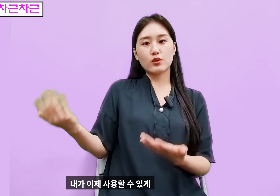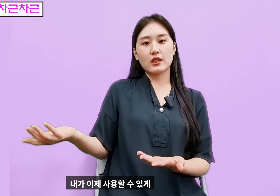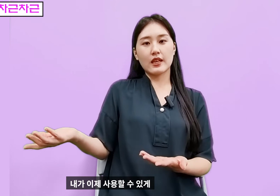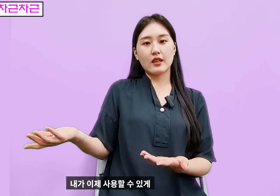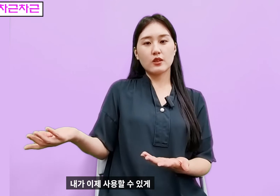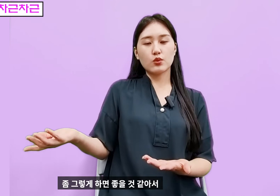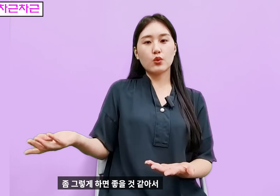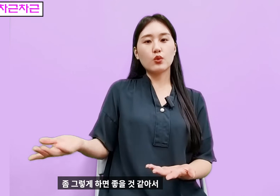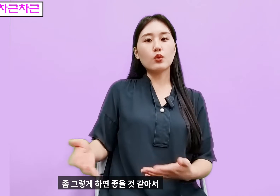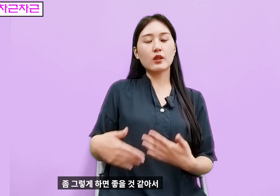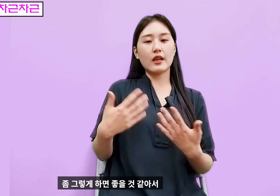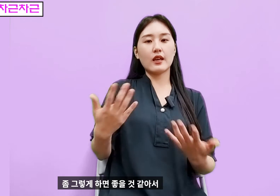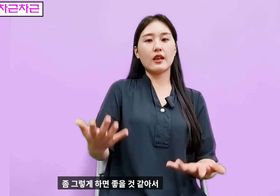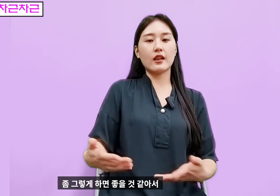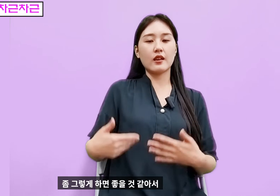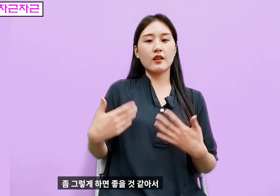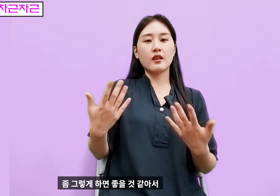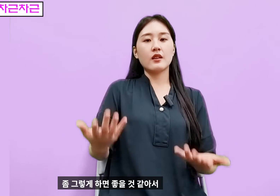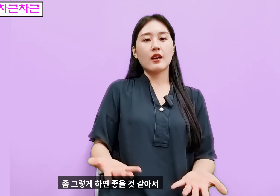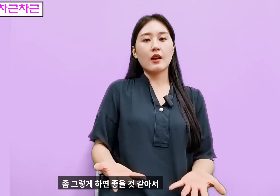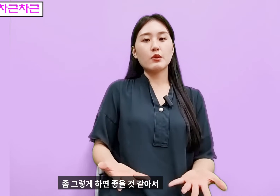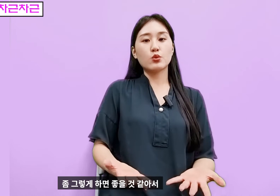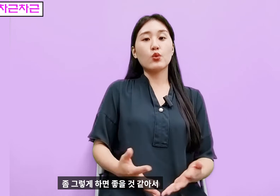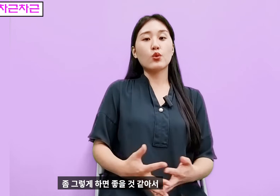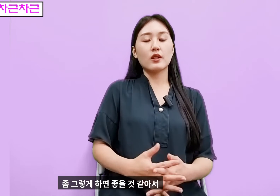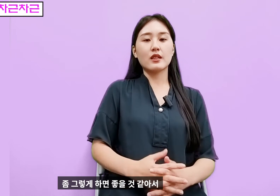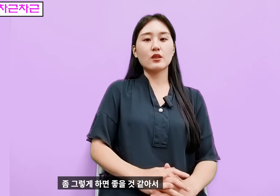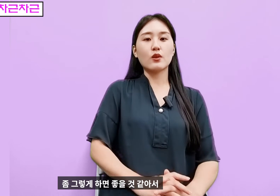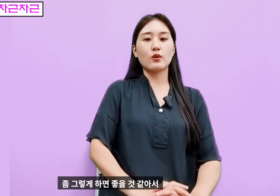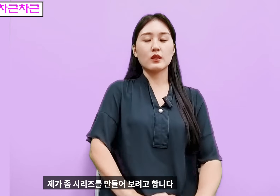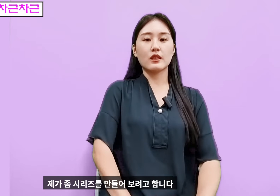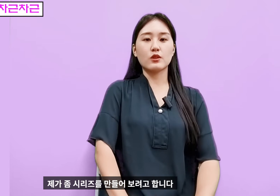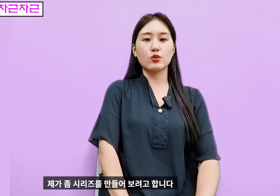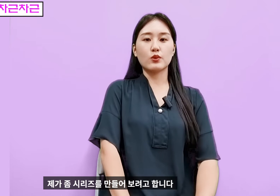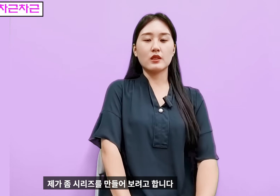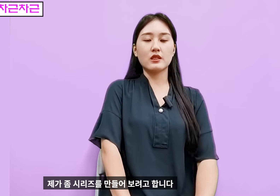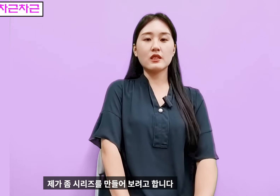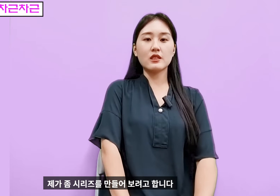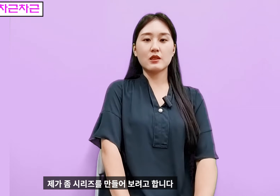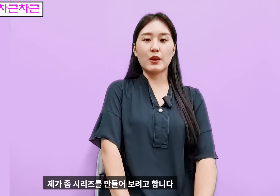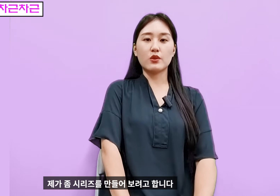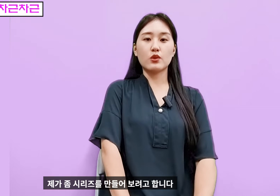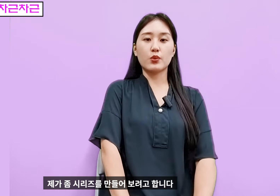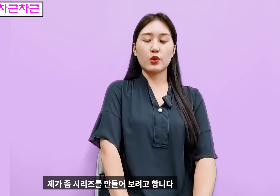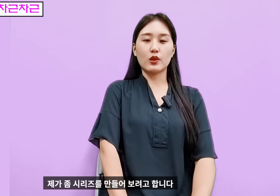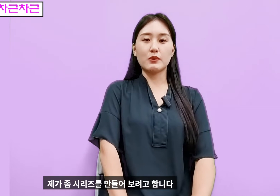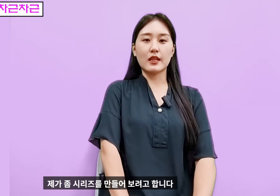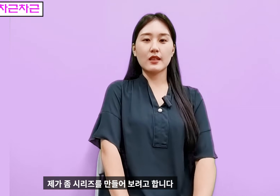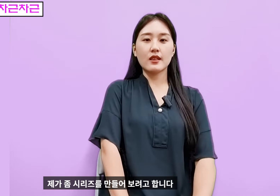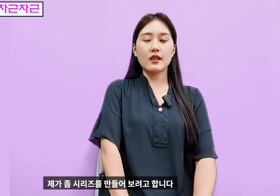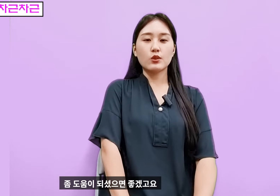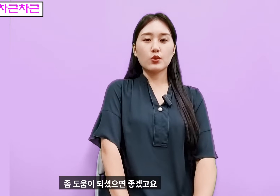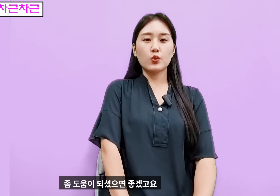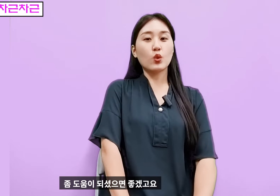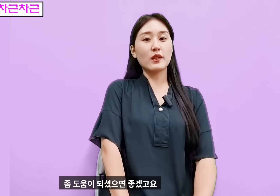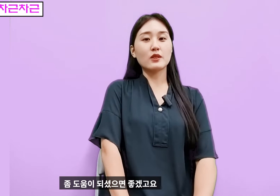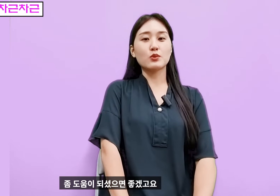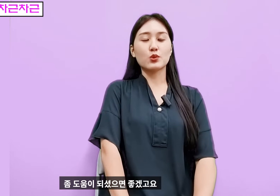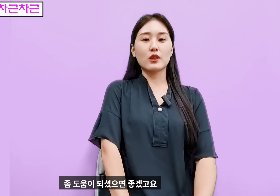있게 좀 그렇게 하면 좋을 것 같아서 제가 좀 이 시리즈를 만들어 보려고 합니다. 좀 도움이 되셨으면